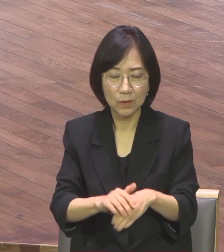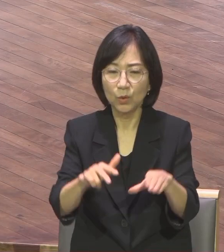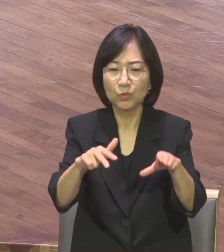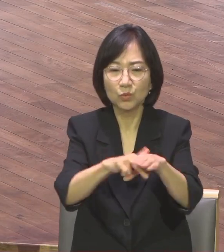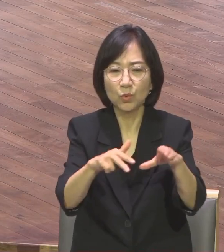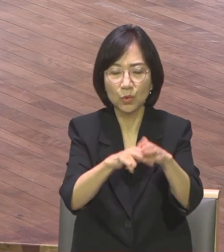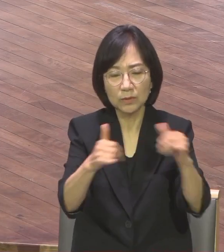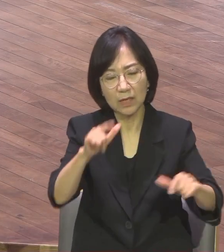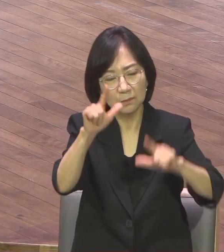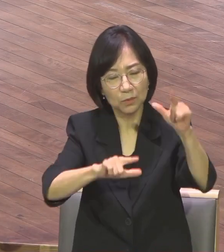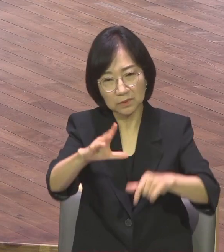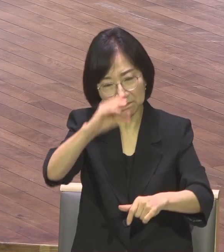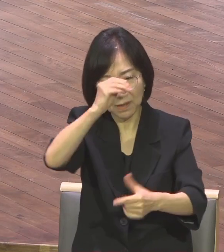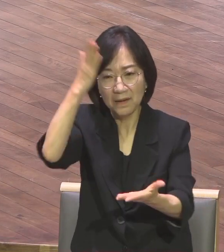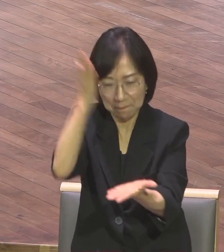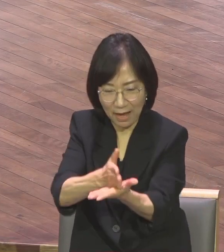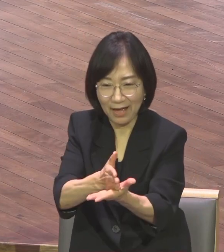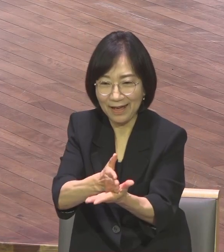종교인처럼 살지 맙시다.